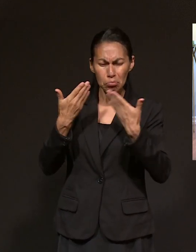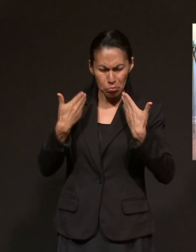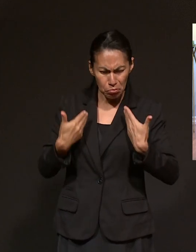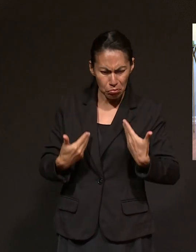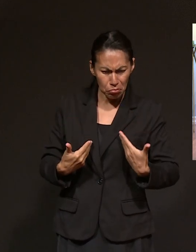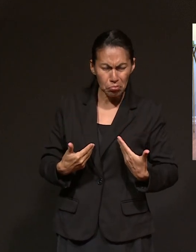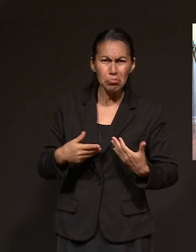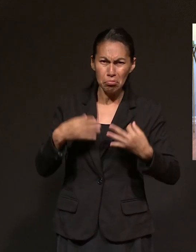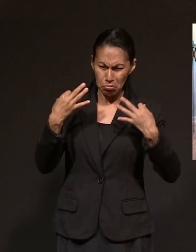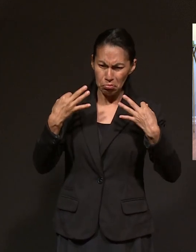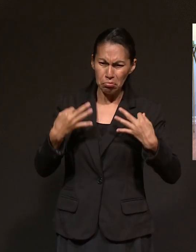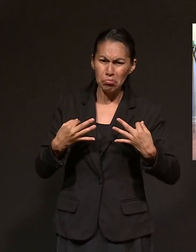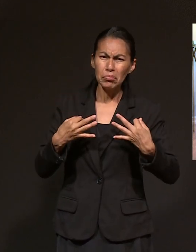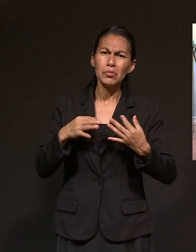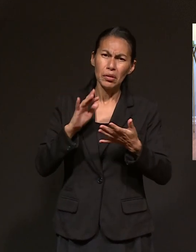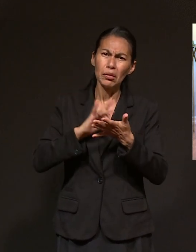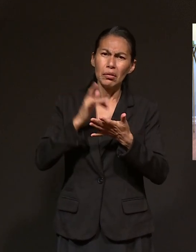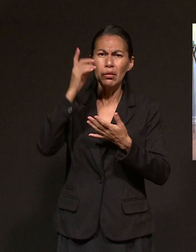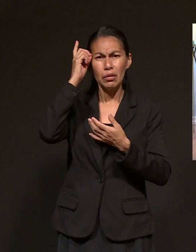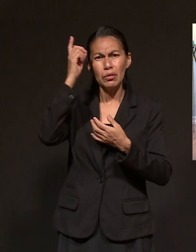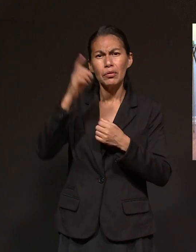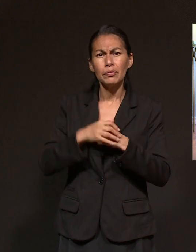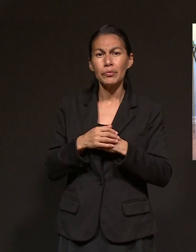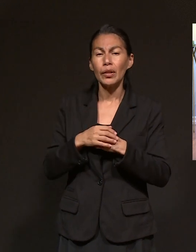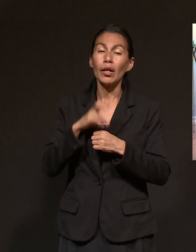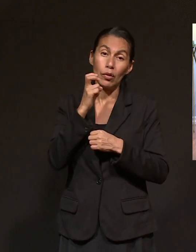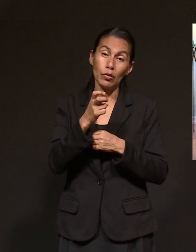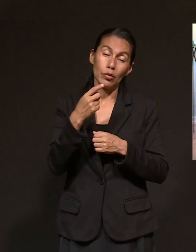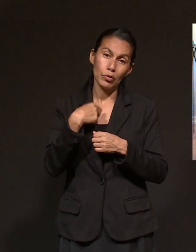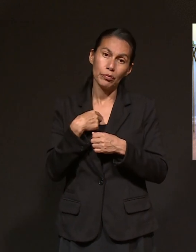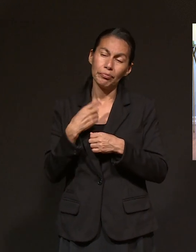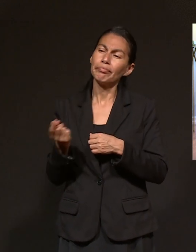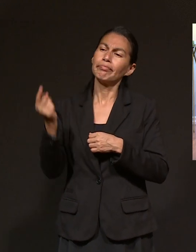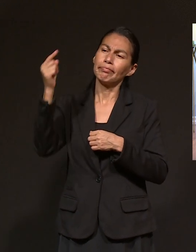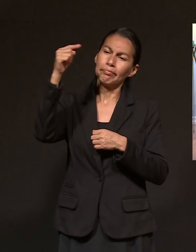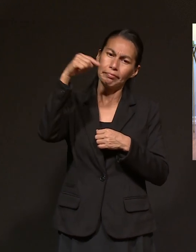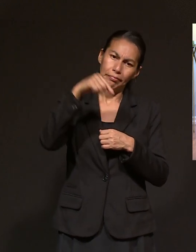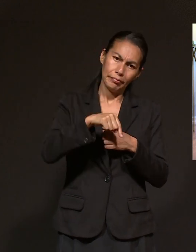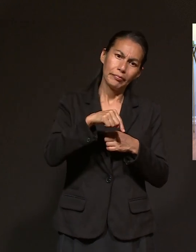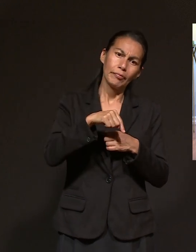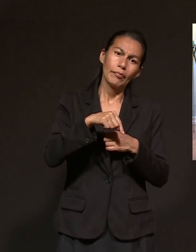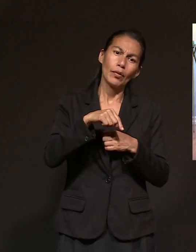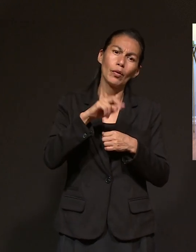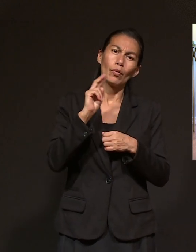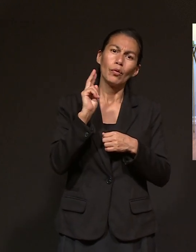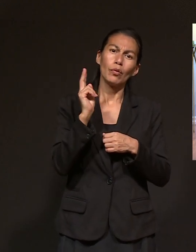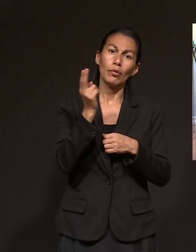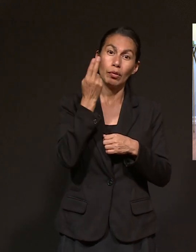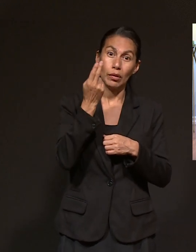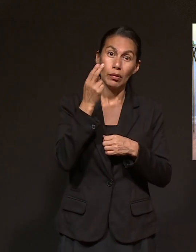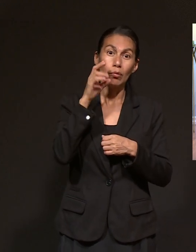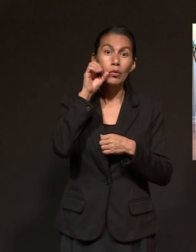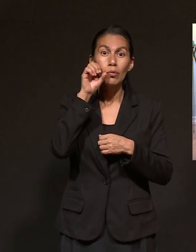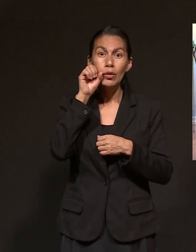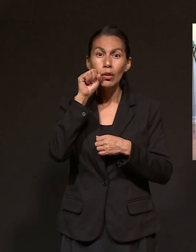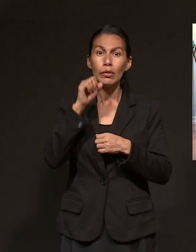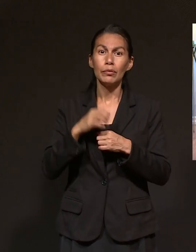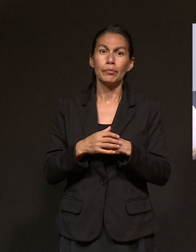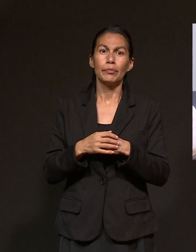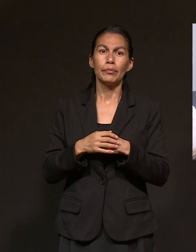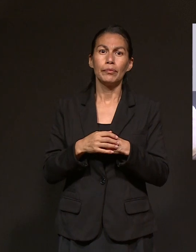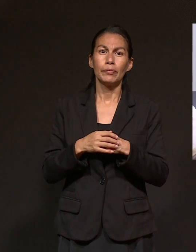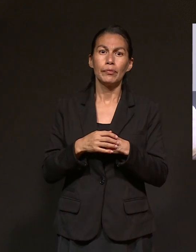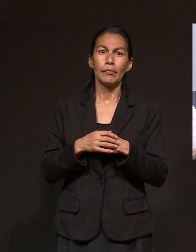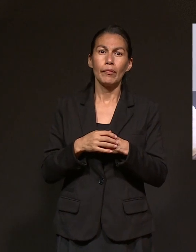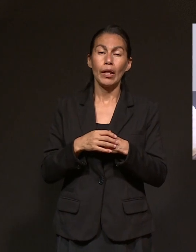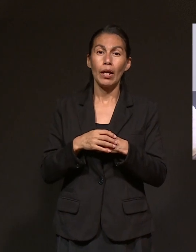restablecí rápido, muy rápido, me restablecí, gracias a Dios. Y me vine, me vine aquí a la universidad. ¿Qué